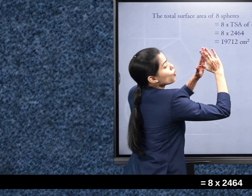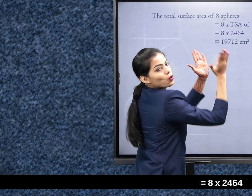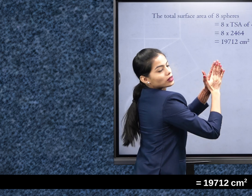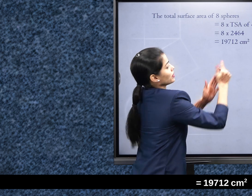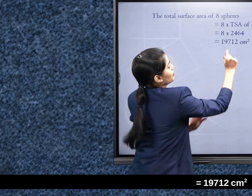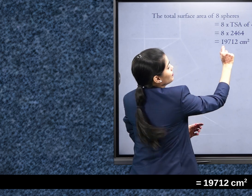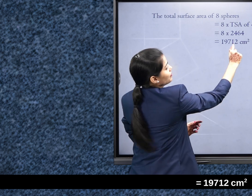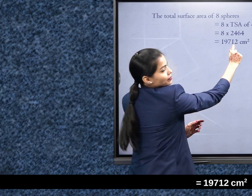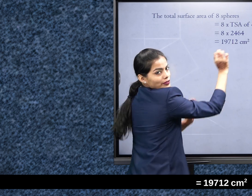Therefore,